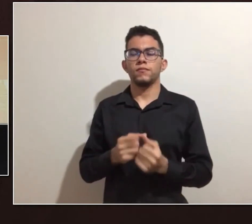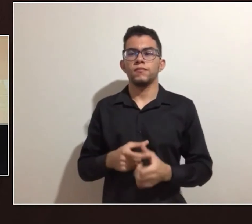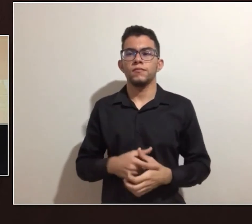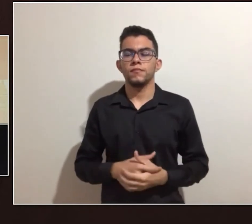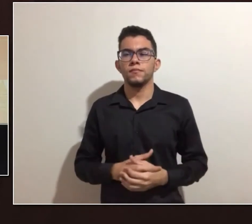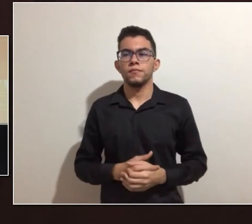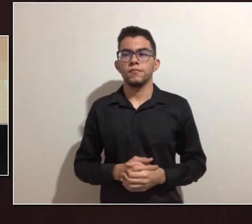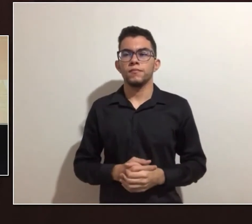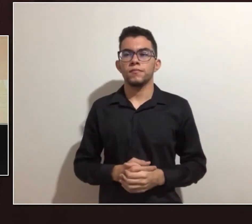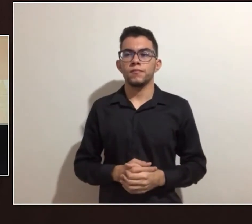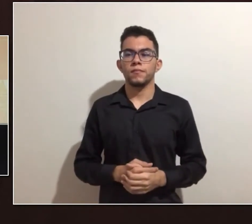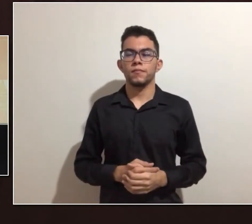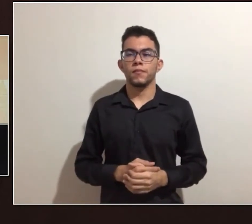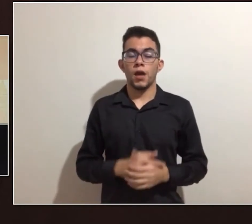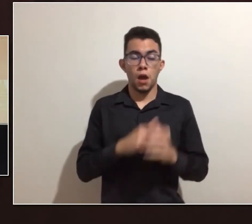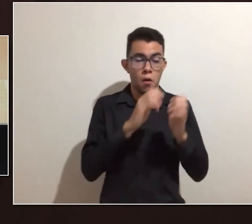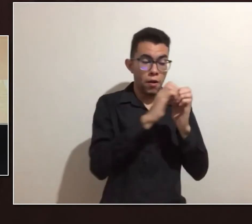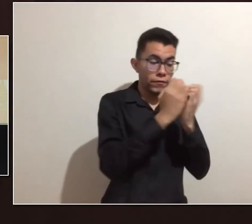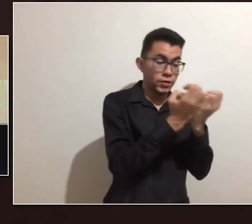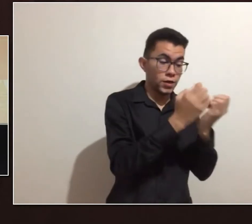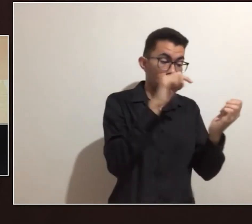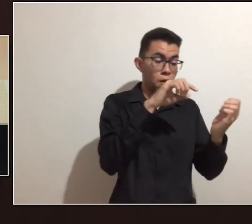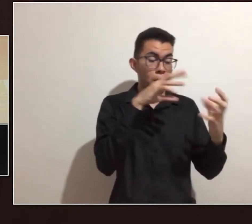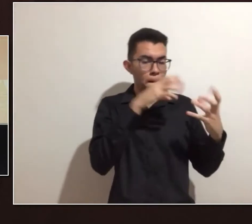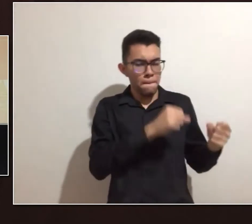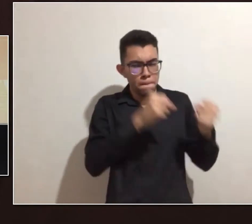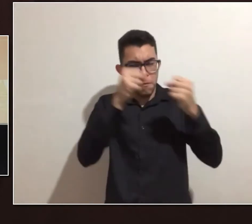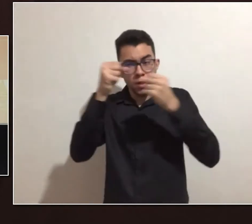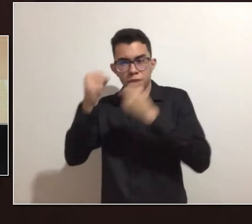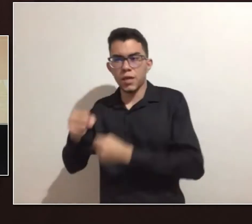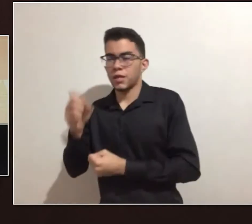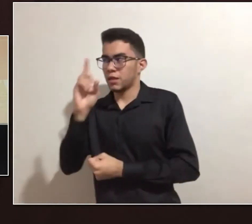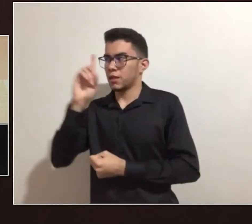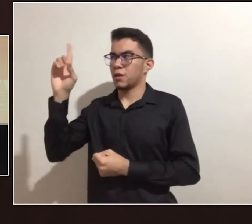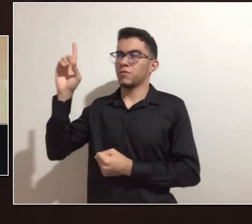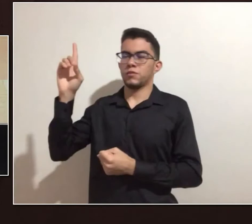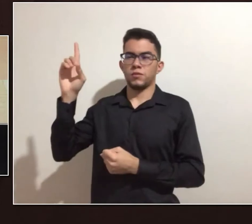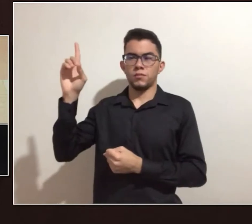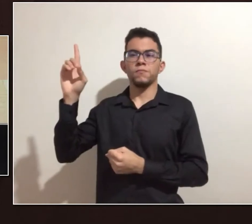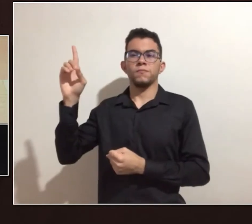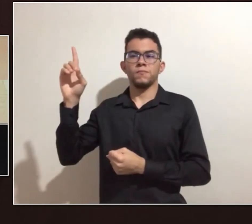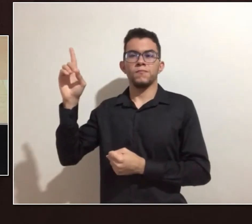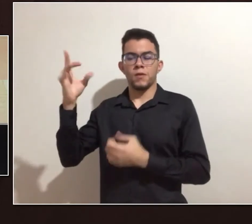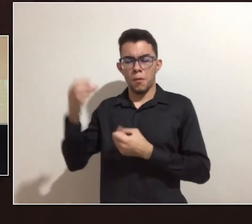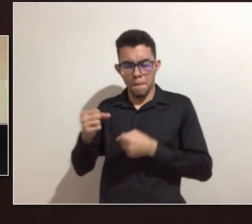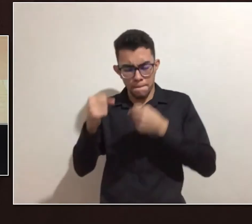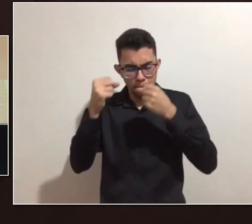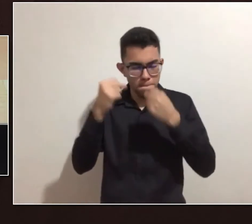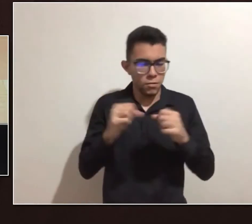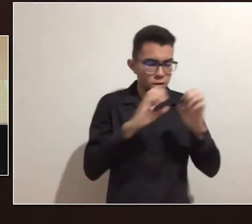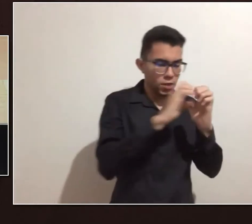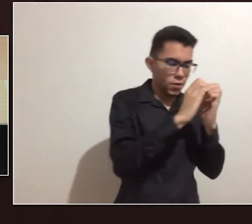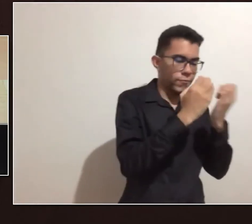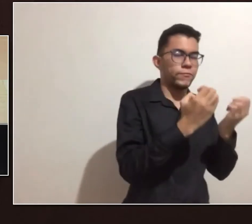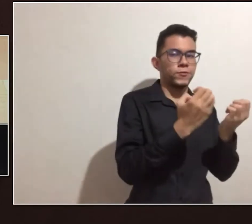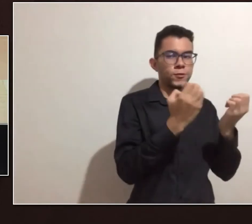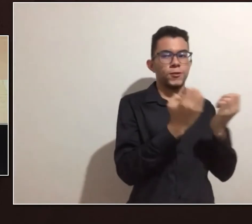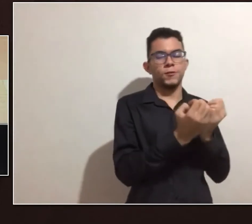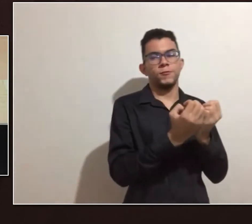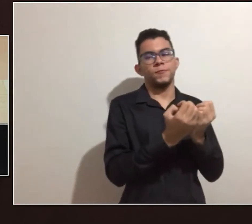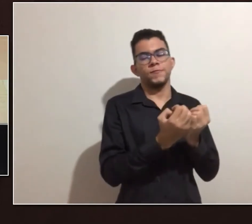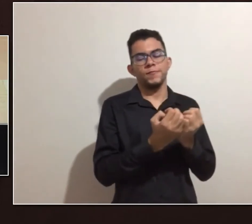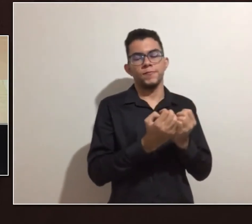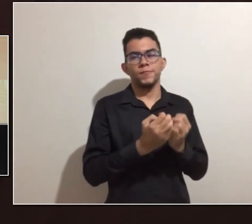E o evangelho é o poder de Deus. Romanos 1,16. Vamos repetir. Aí eu sei que vocês já sabem, mas eu faço questão